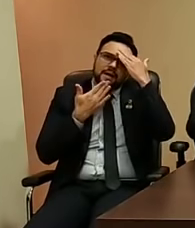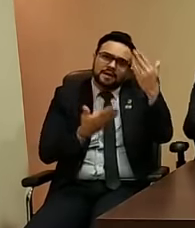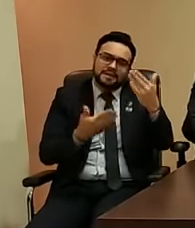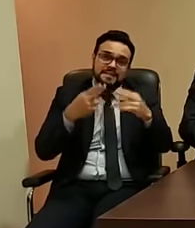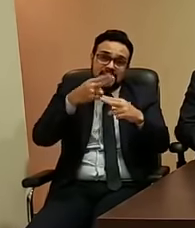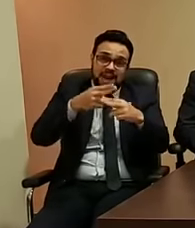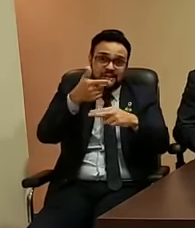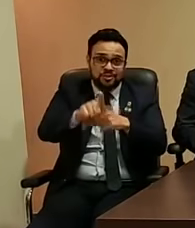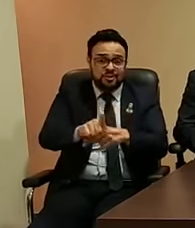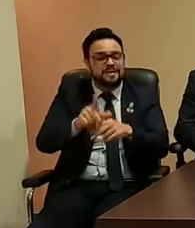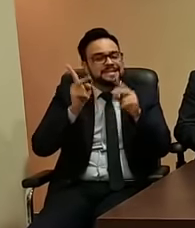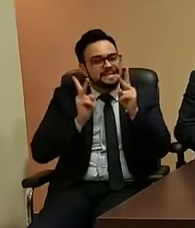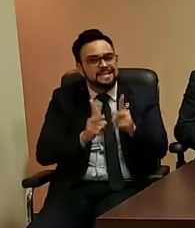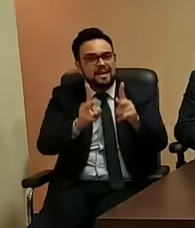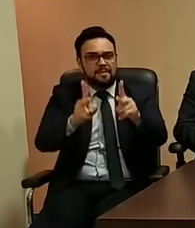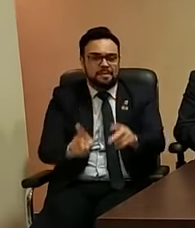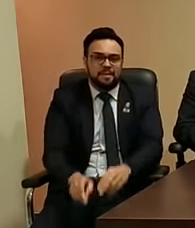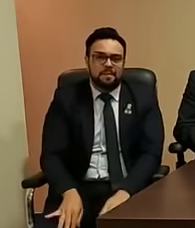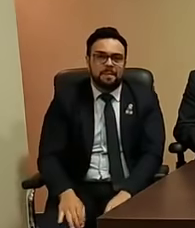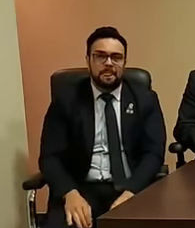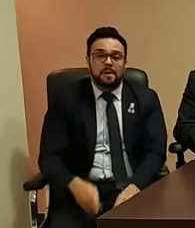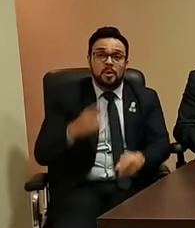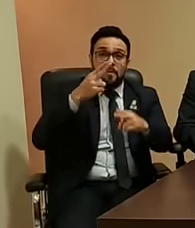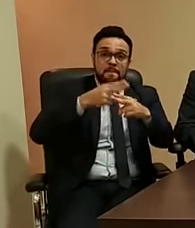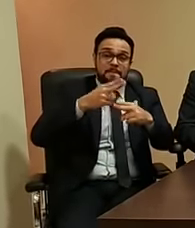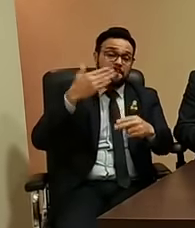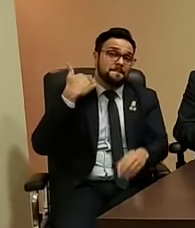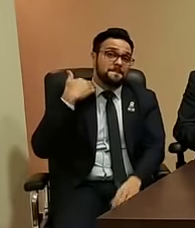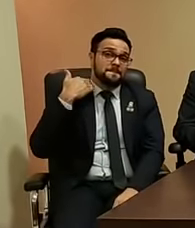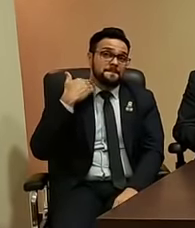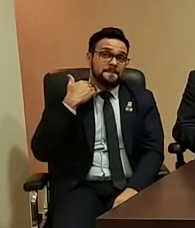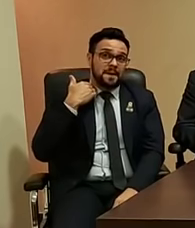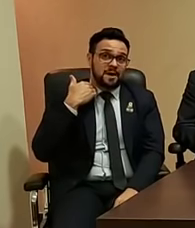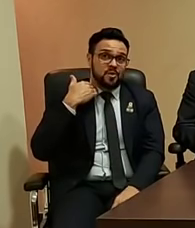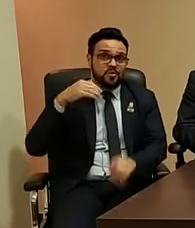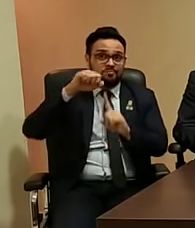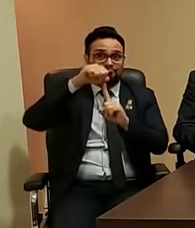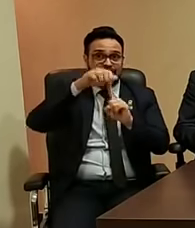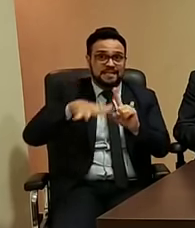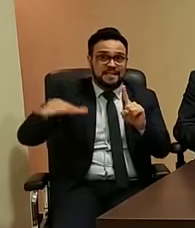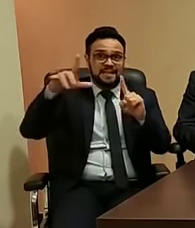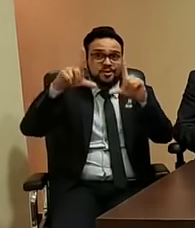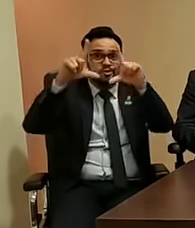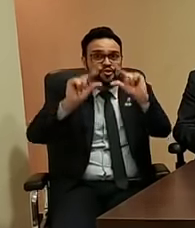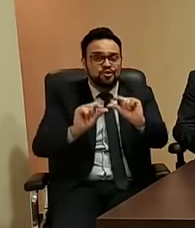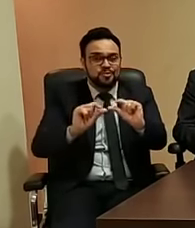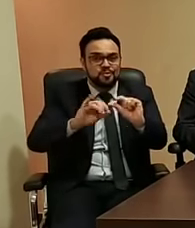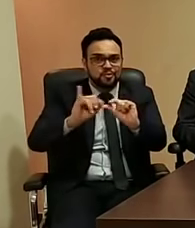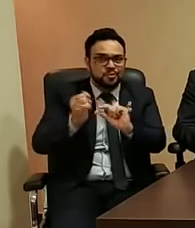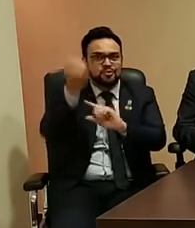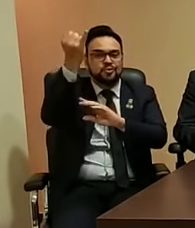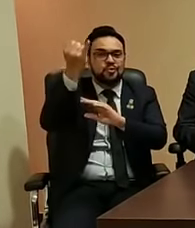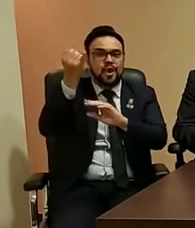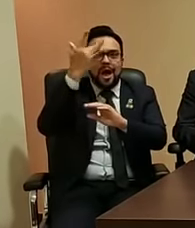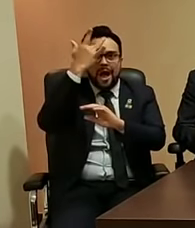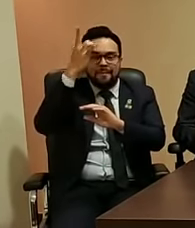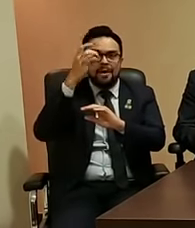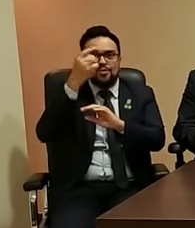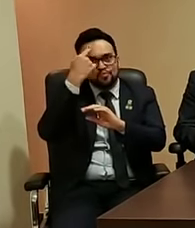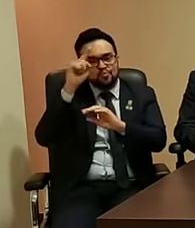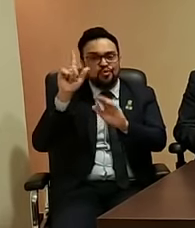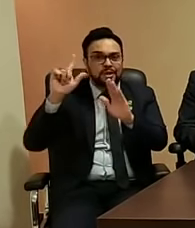novo. Toda vez que o Banco Central reduzir juros, um dia depois a gente vai